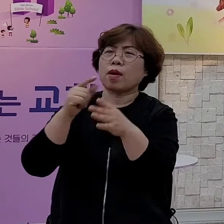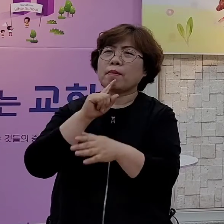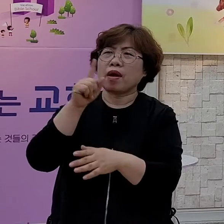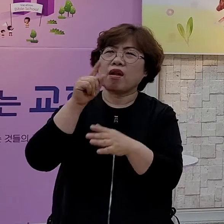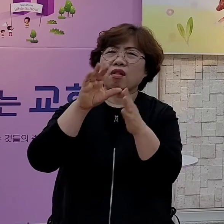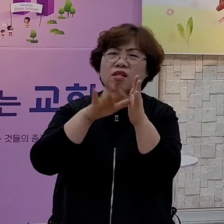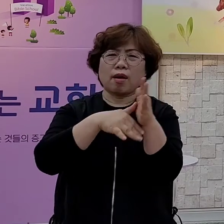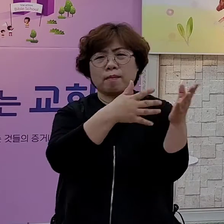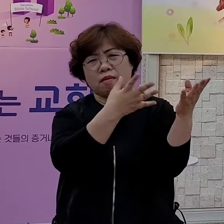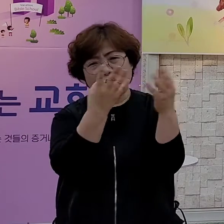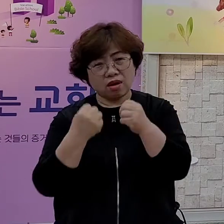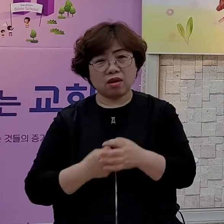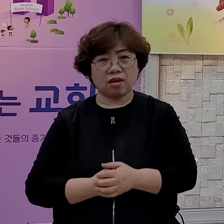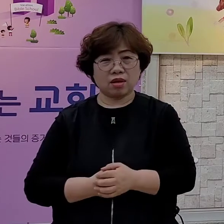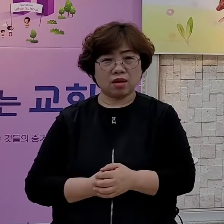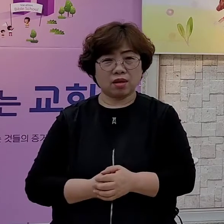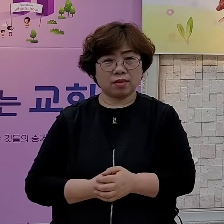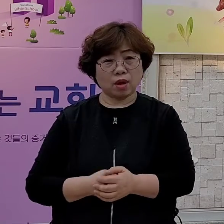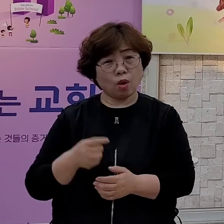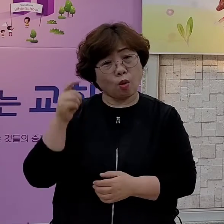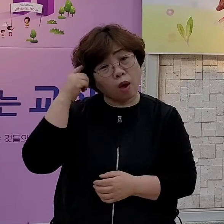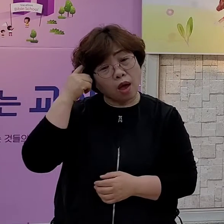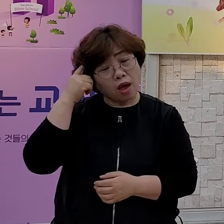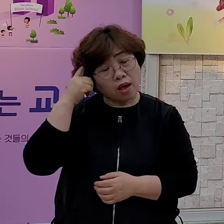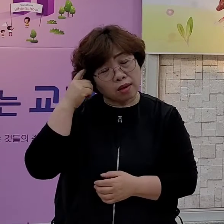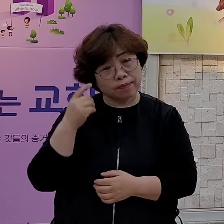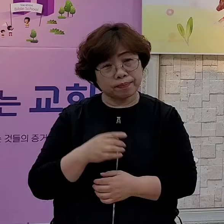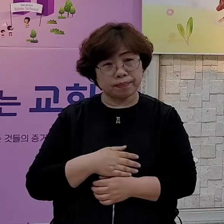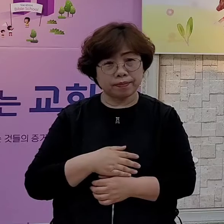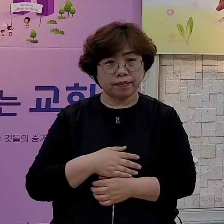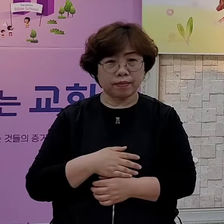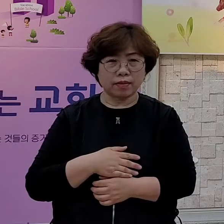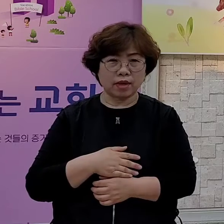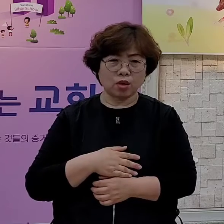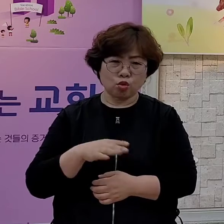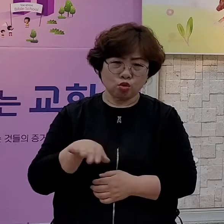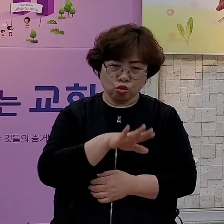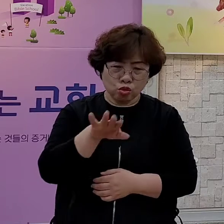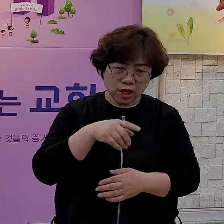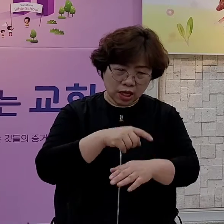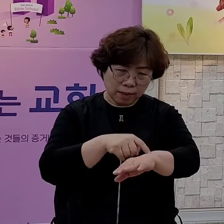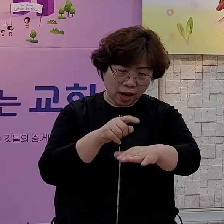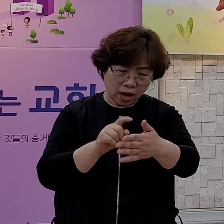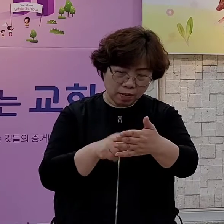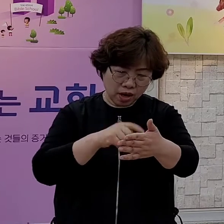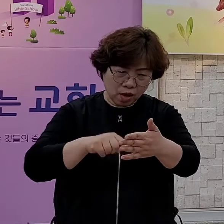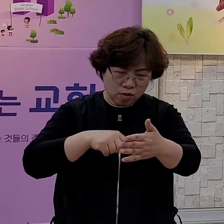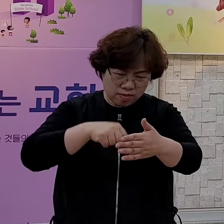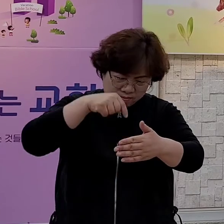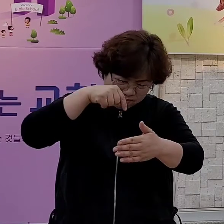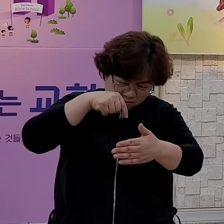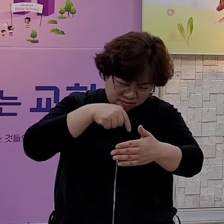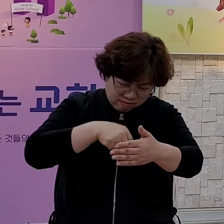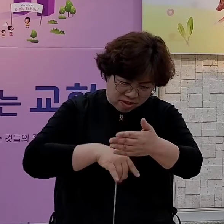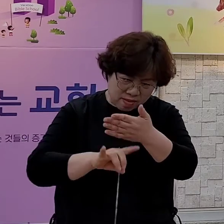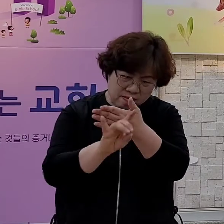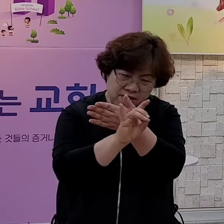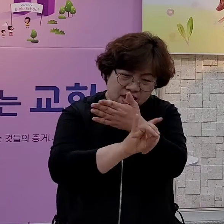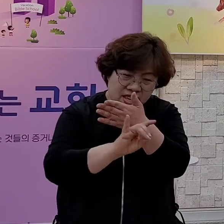바로 우리 가운데 깊은 이 핑계 의식이 있기 때문이에요. 핑계